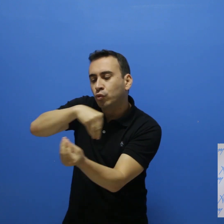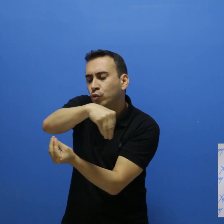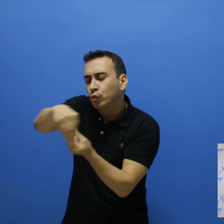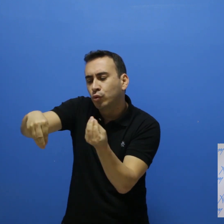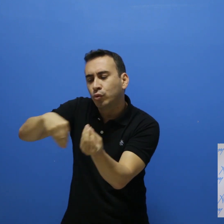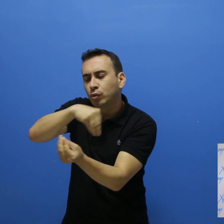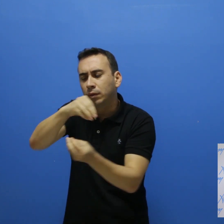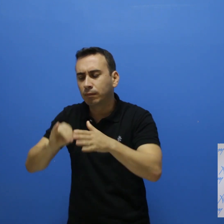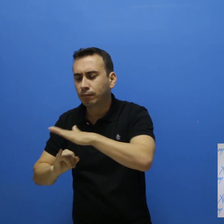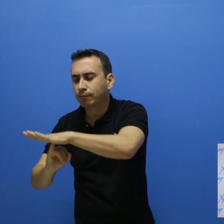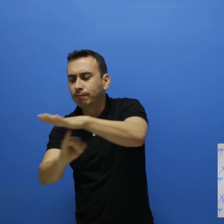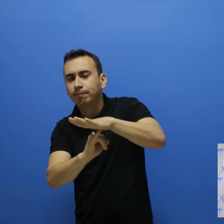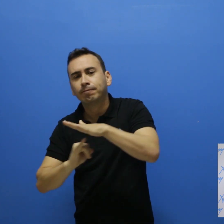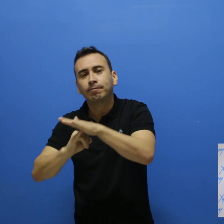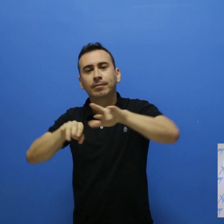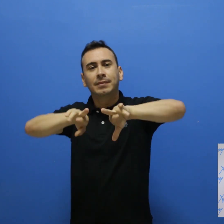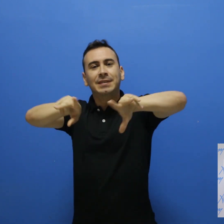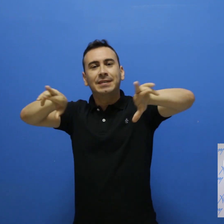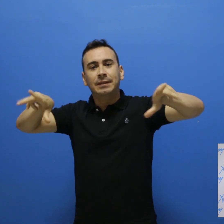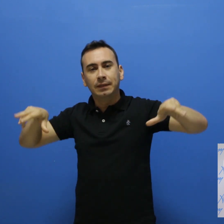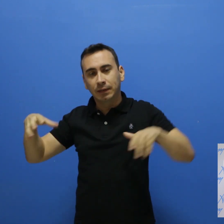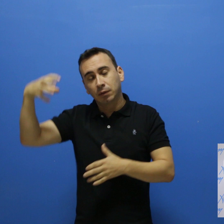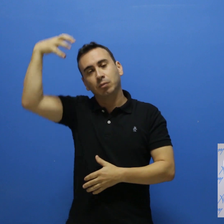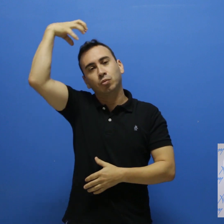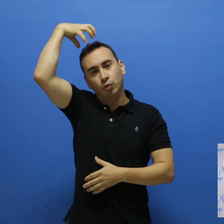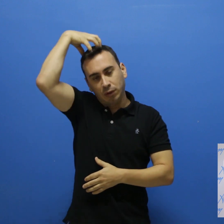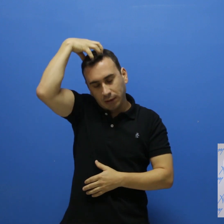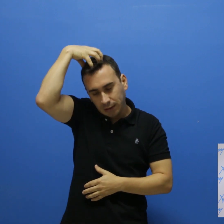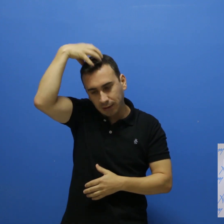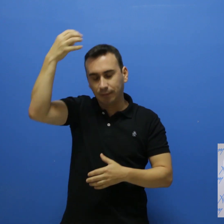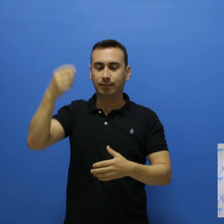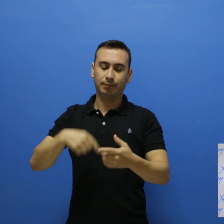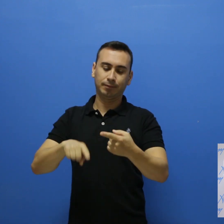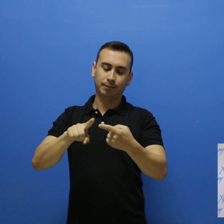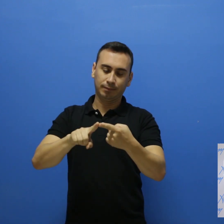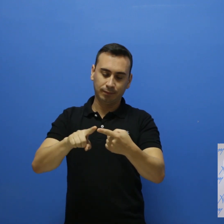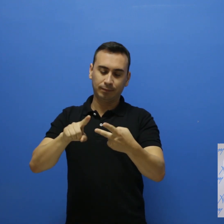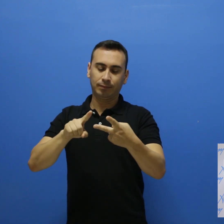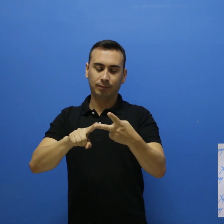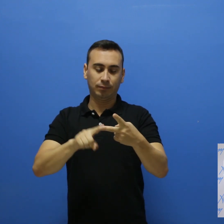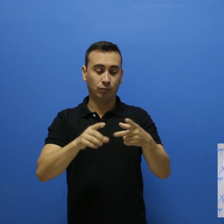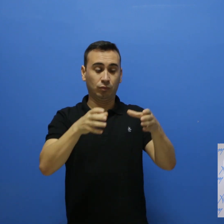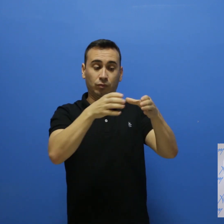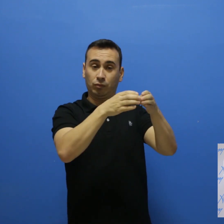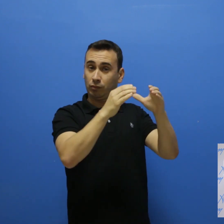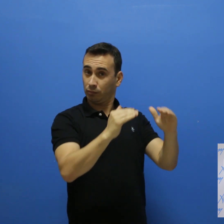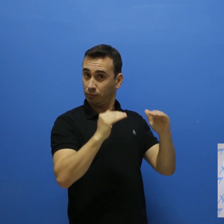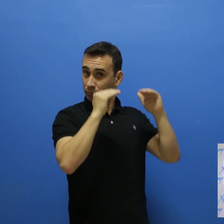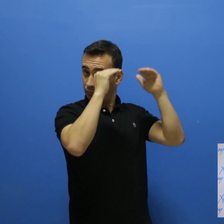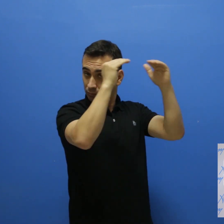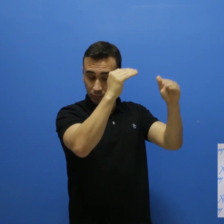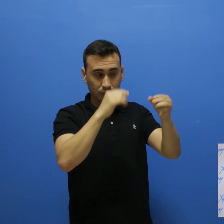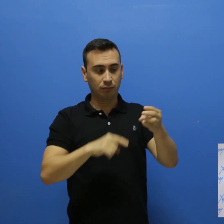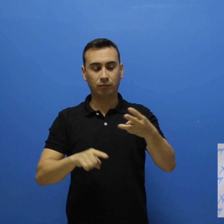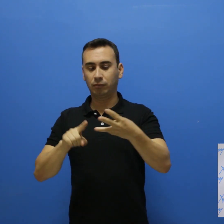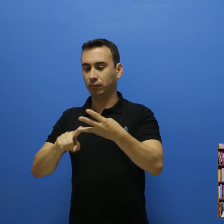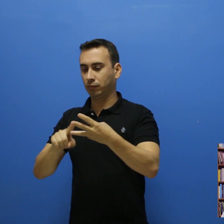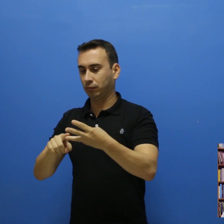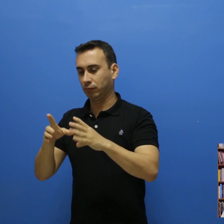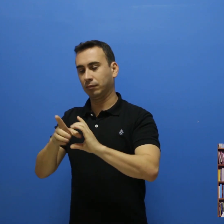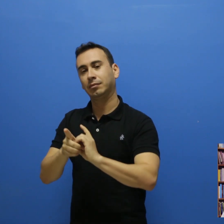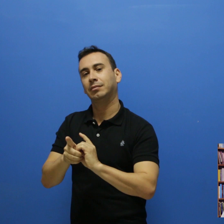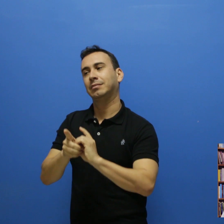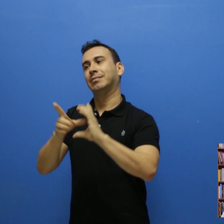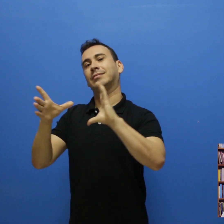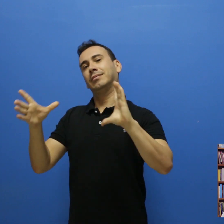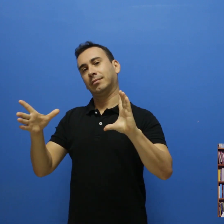mescla instituições da monarquia com instituições da aristocracia e com instituições da democracia.